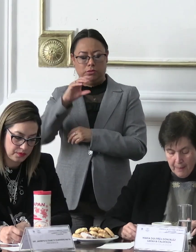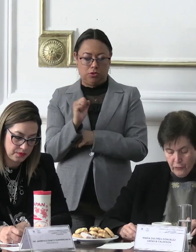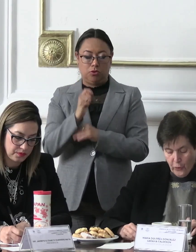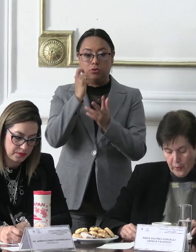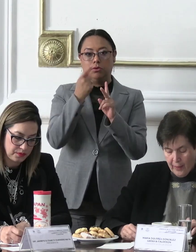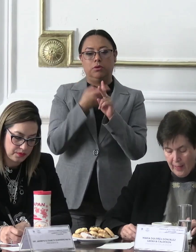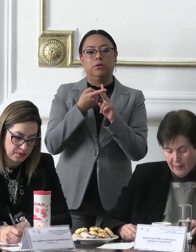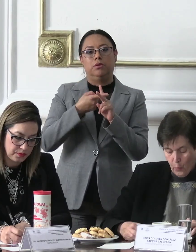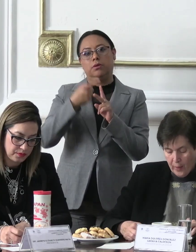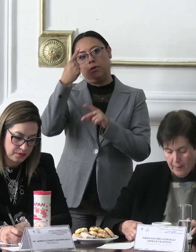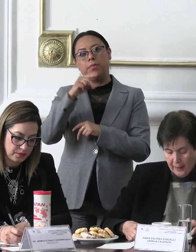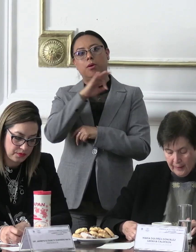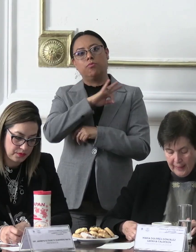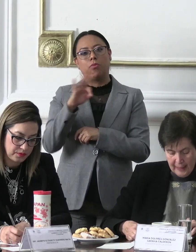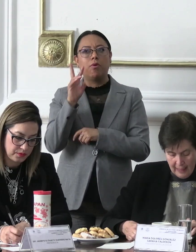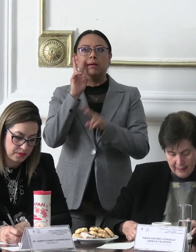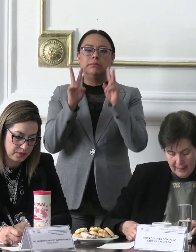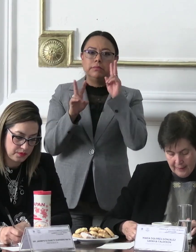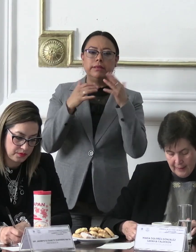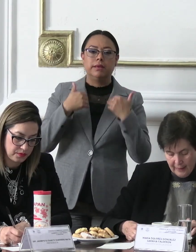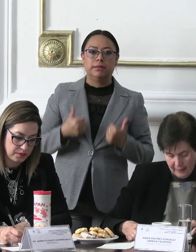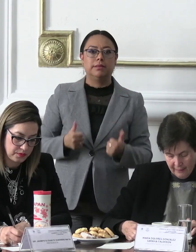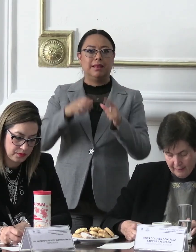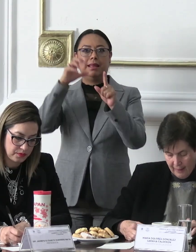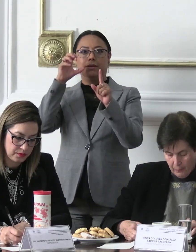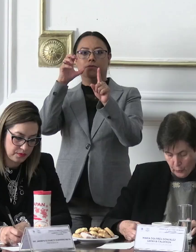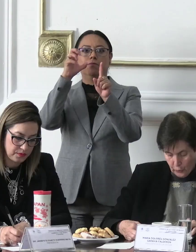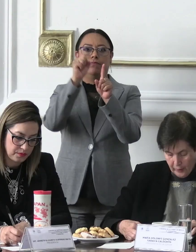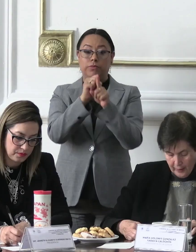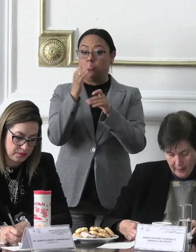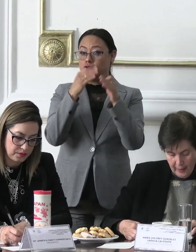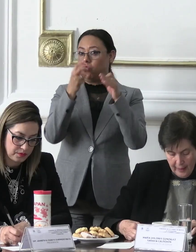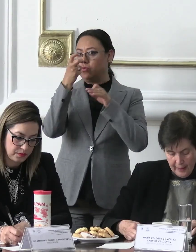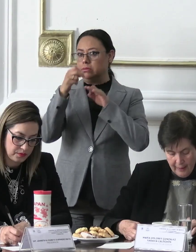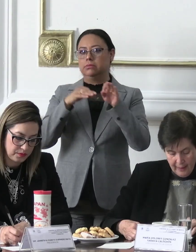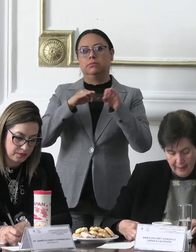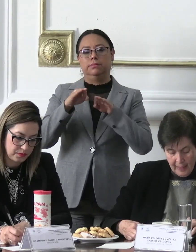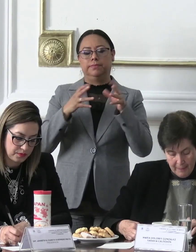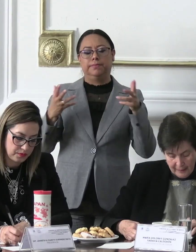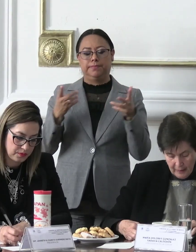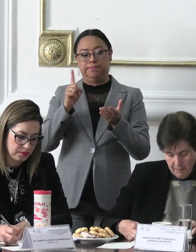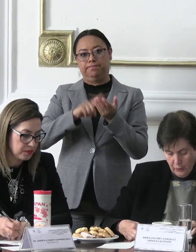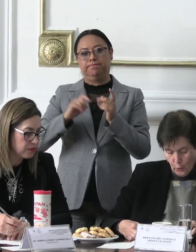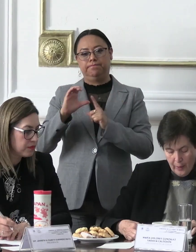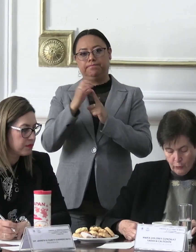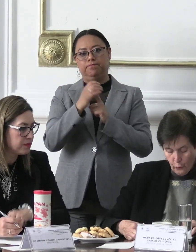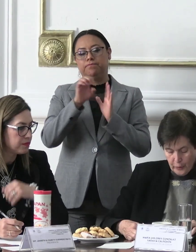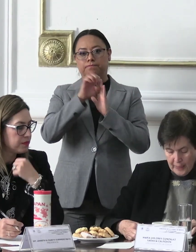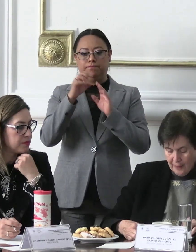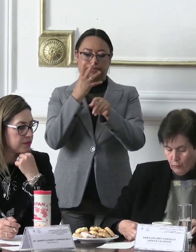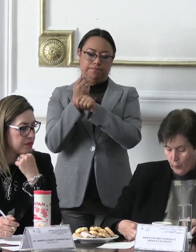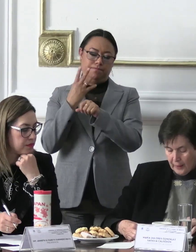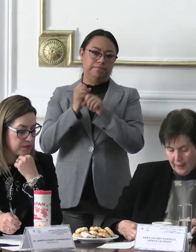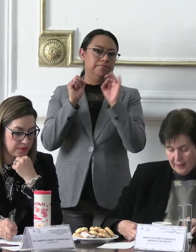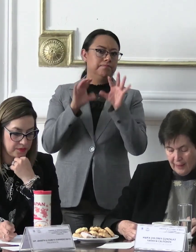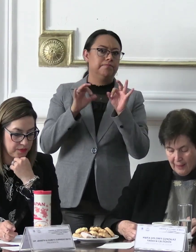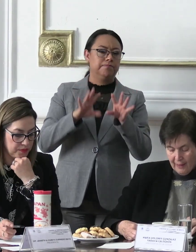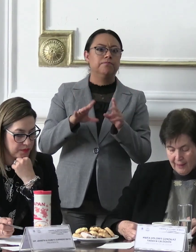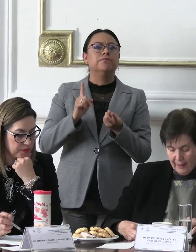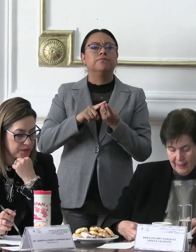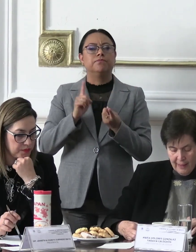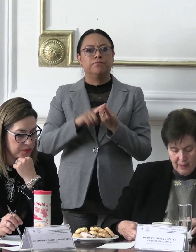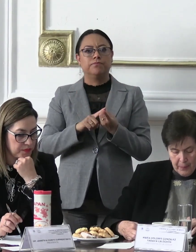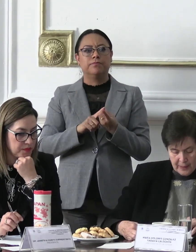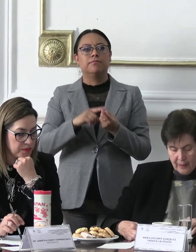para dimensionar adecuadamente el alcance de esta labor. El mantenimiento de las oficinas ubicadas en